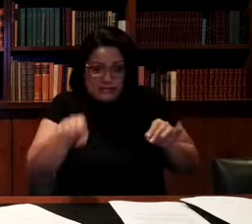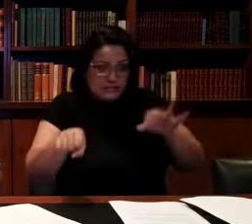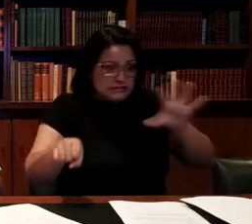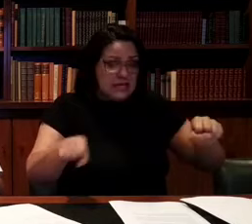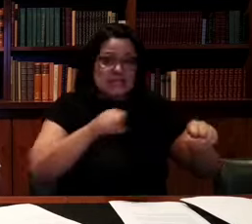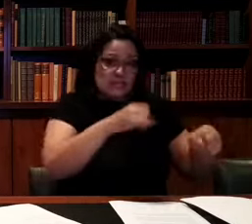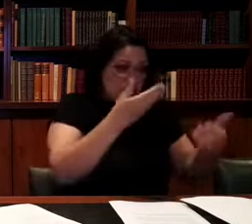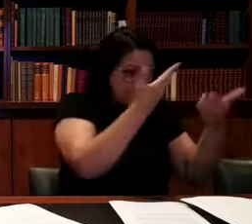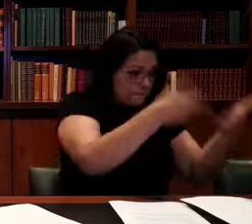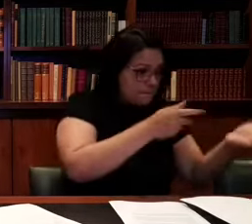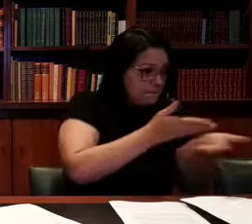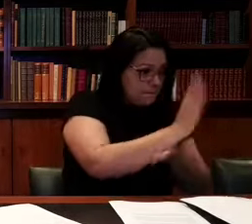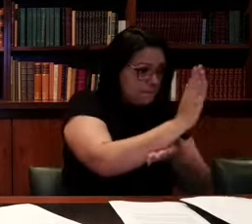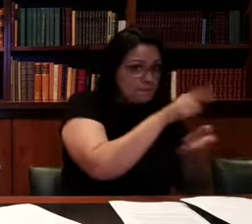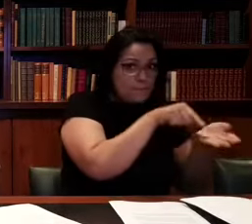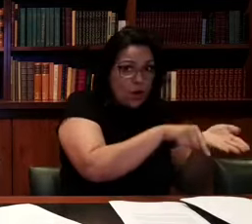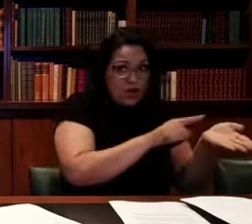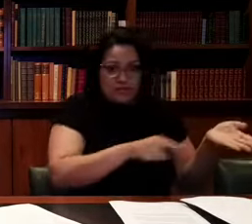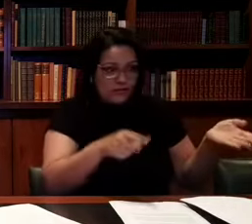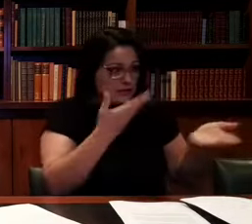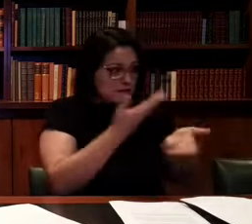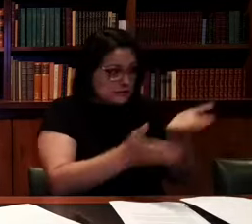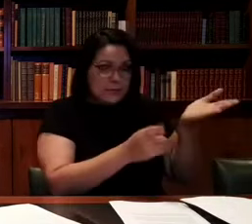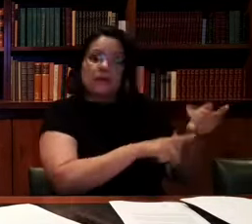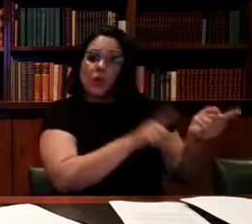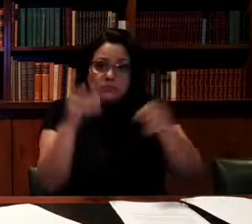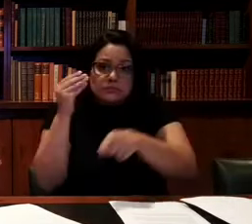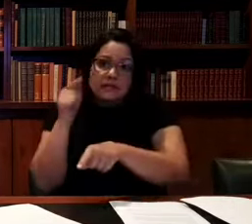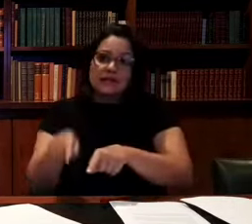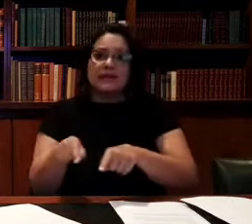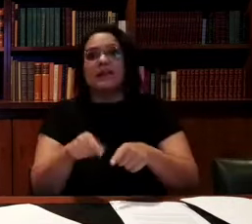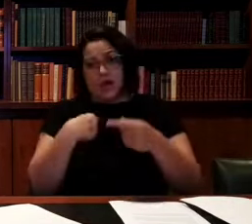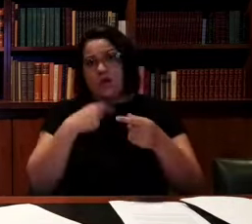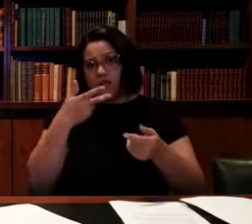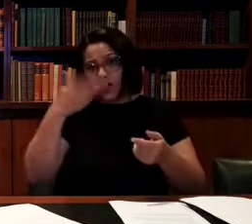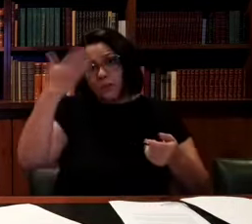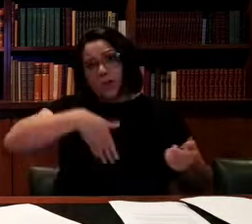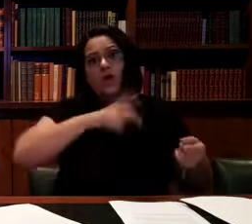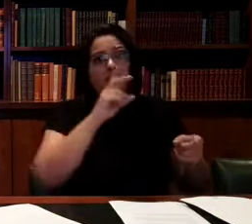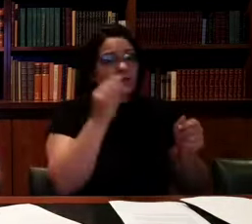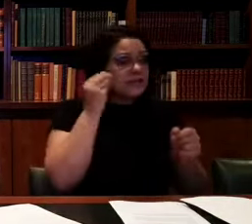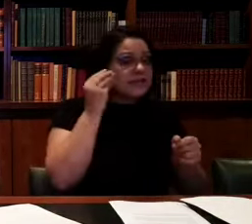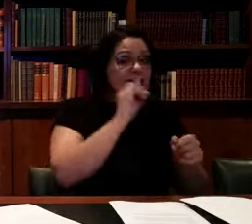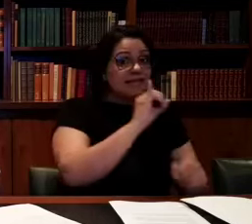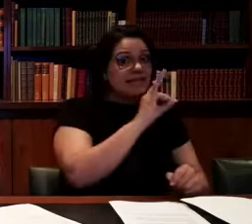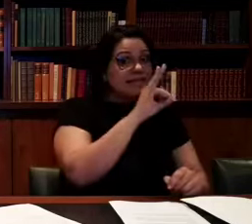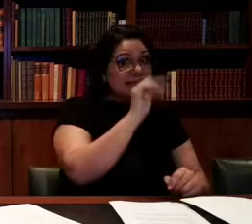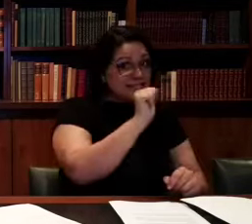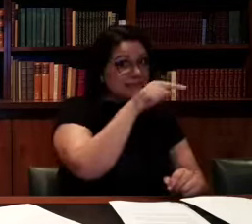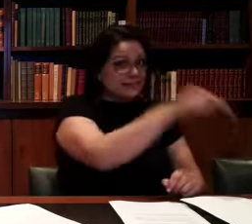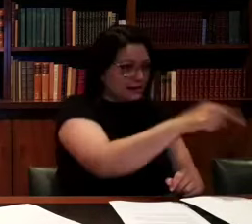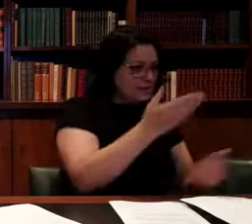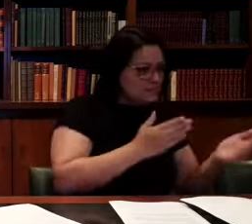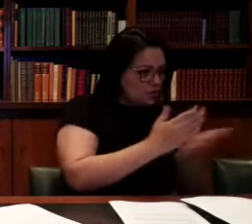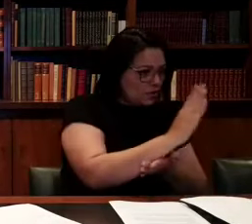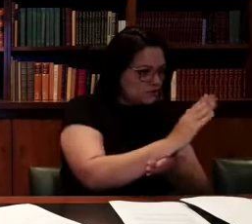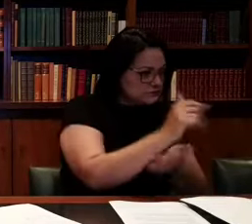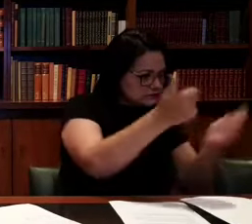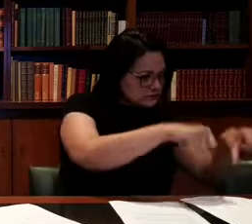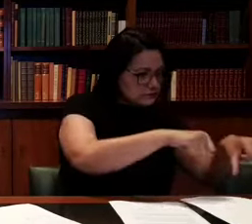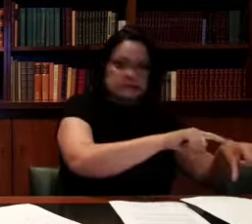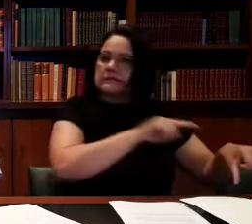lado não consegui marcar outro eu tô dando uma prova aqui eu tentei p****** não consegui fui para academia Foi agora pouco diferente agora aqui no